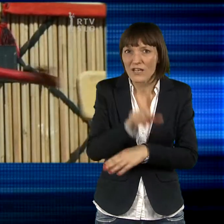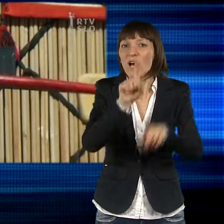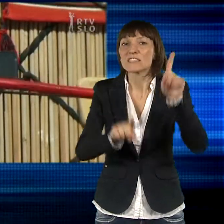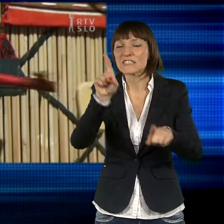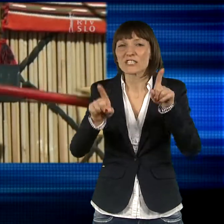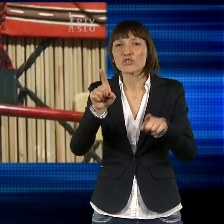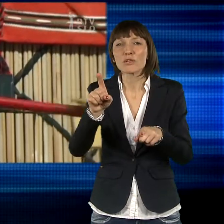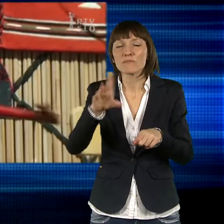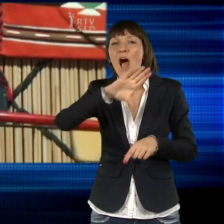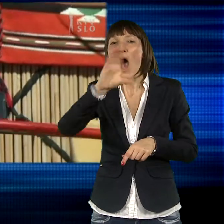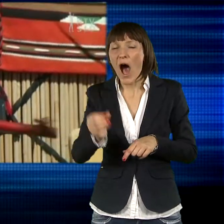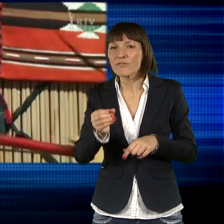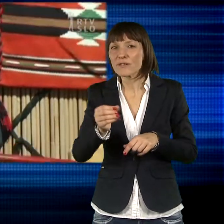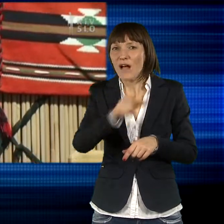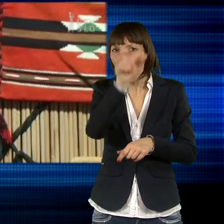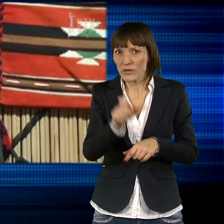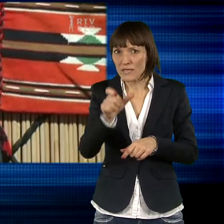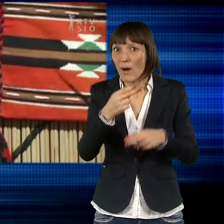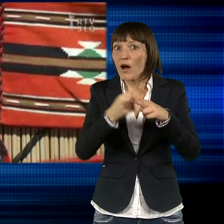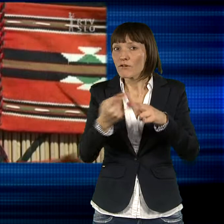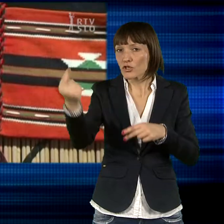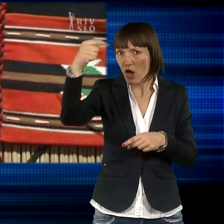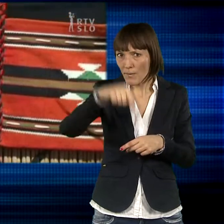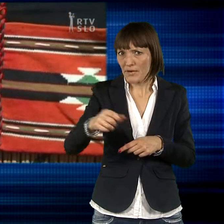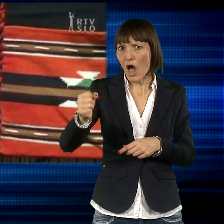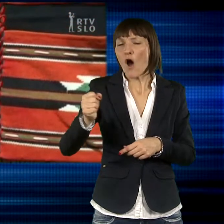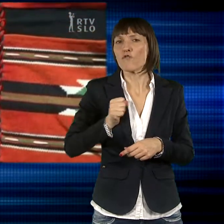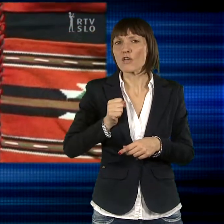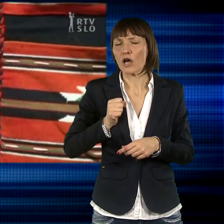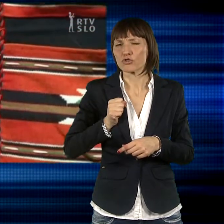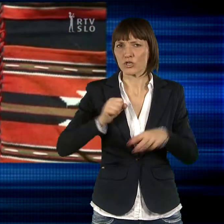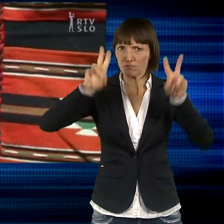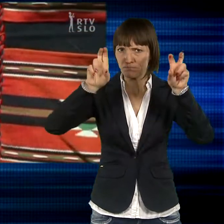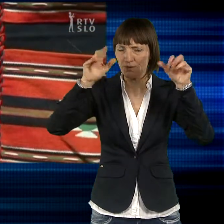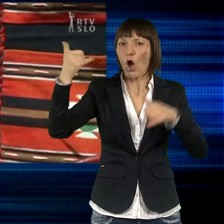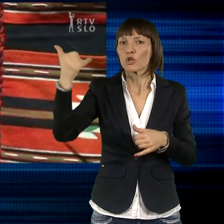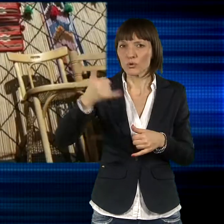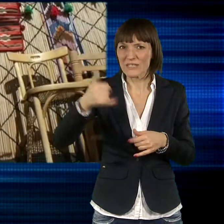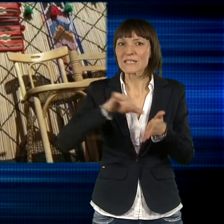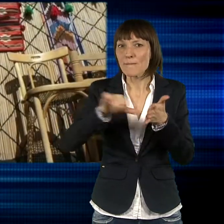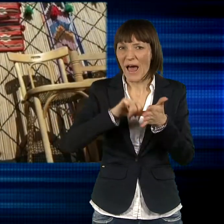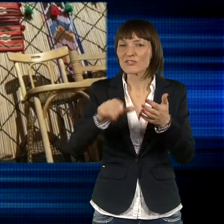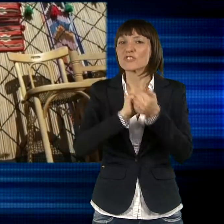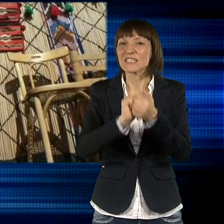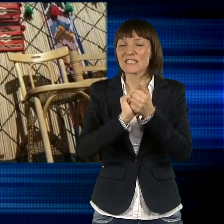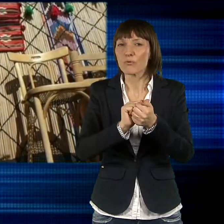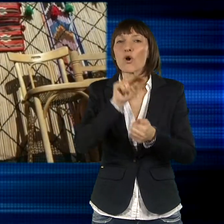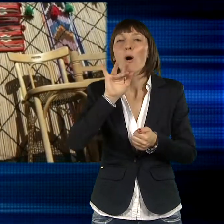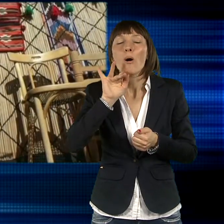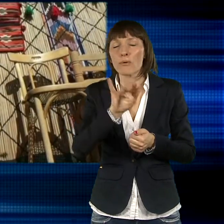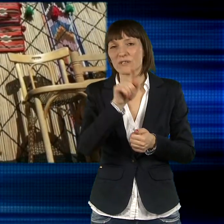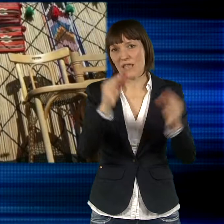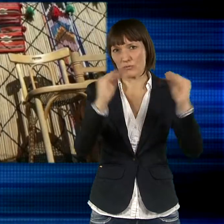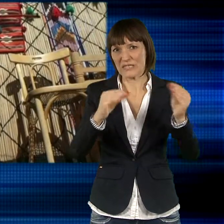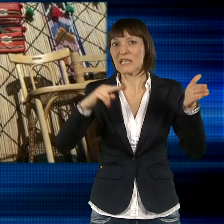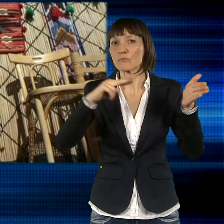Somalci, Eritrejci in drugimi Afričani, v državo pa prihajajo nekakšni vojaški turisti, plačanci, ki pa se večinoma borijo v